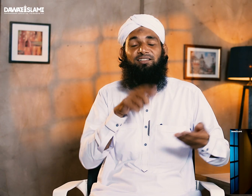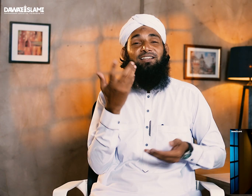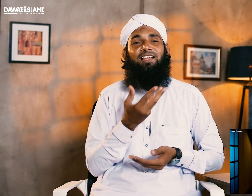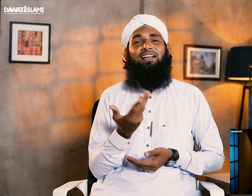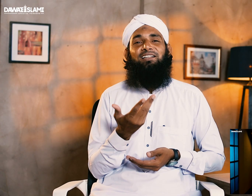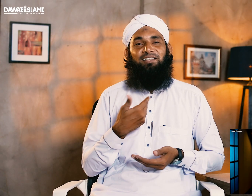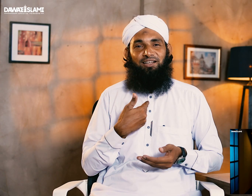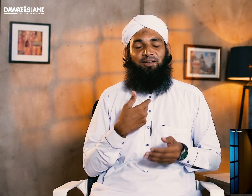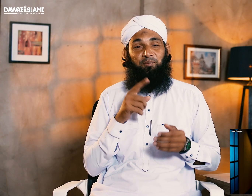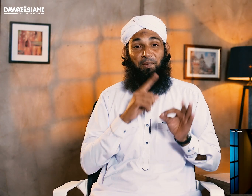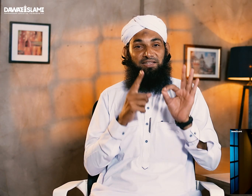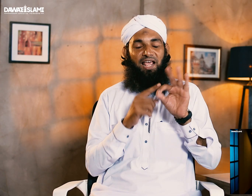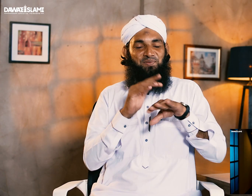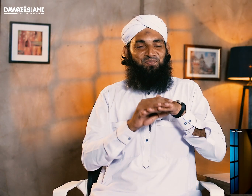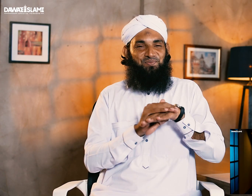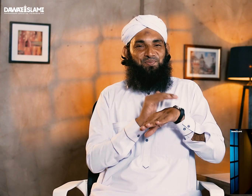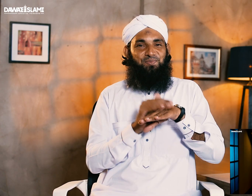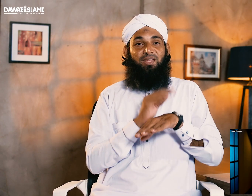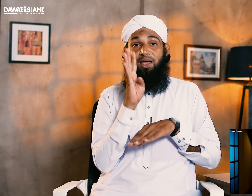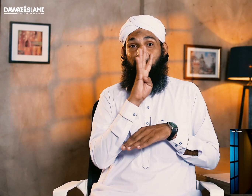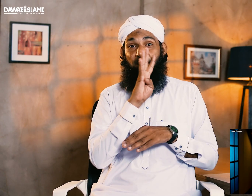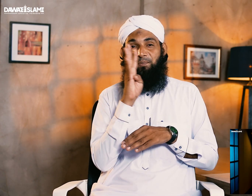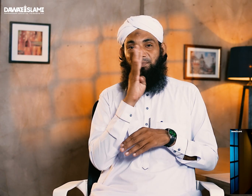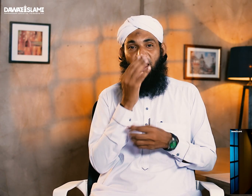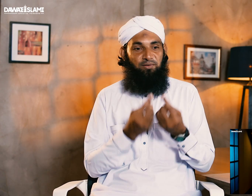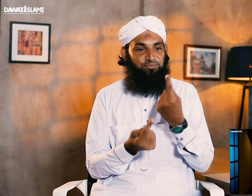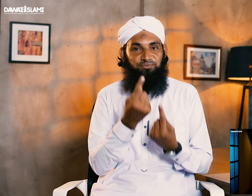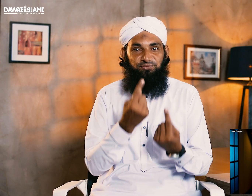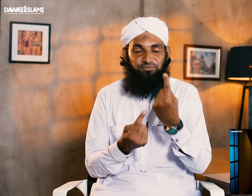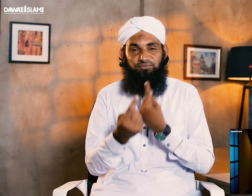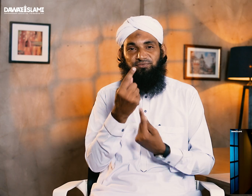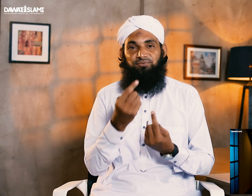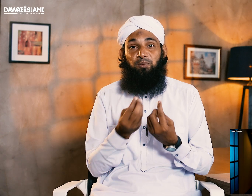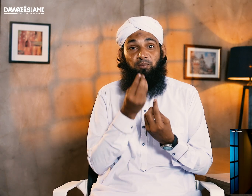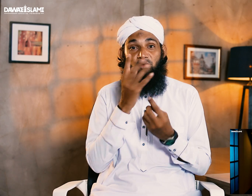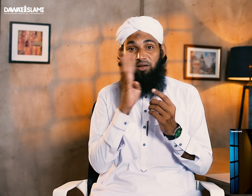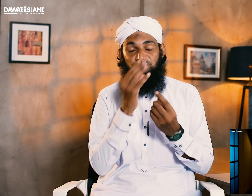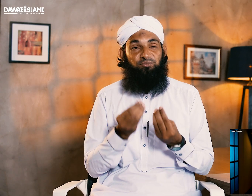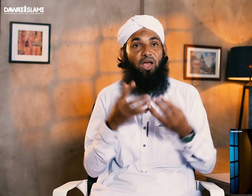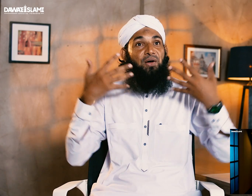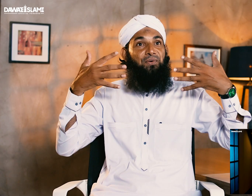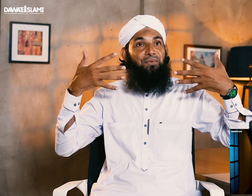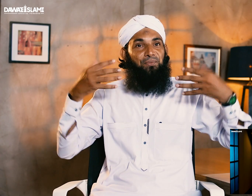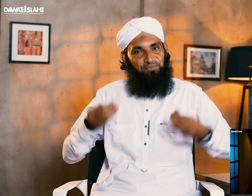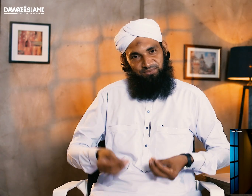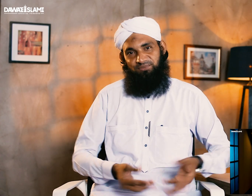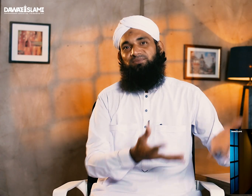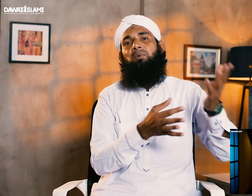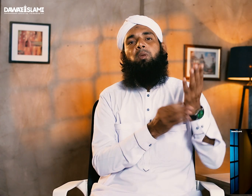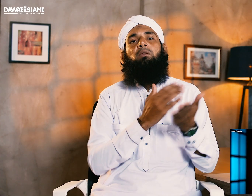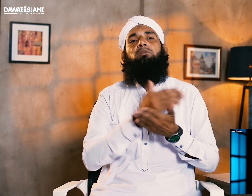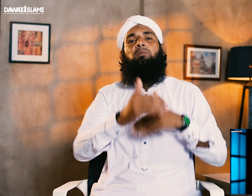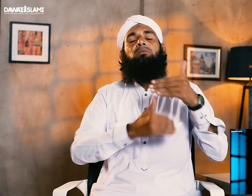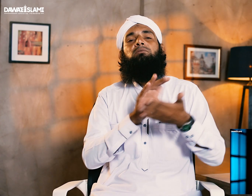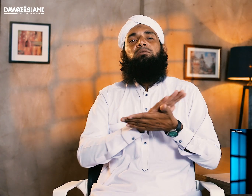اس کی صورت یہ ہے کہ ہم اپنے پیارے وطن پاکستان میں شجر کاری یعنی پلانٹیشن کریں اور اس کی آب و ہوا کو صاف اور خوشگوار